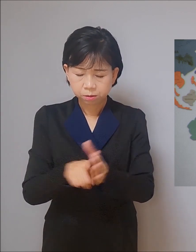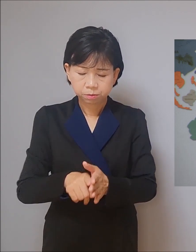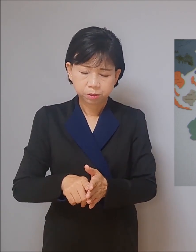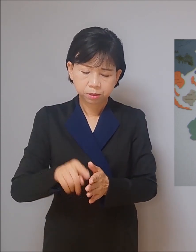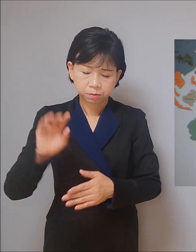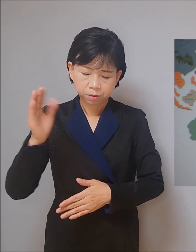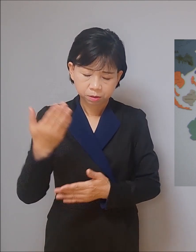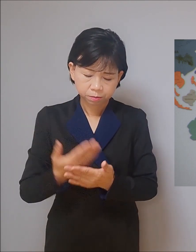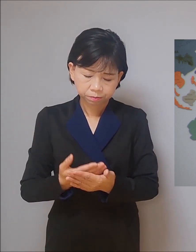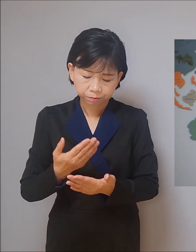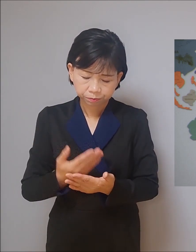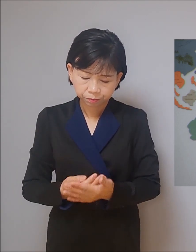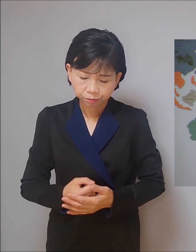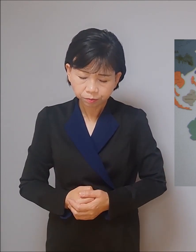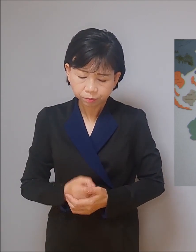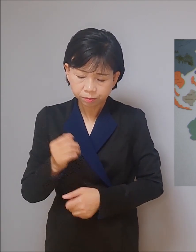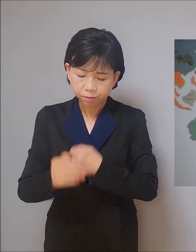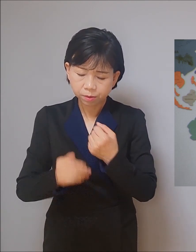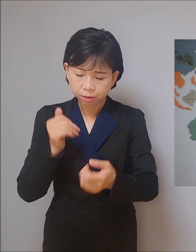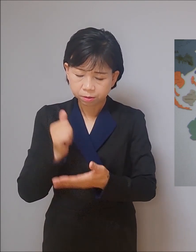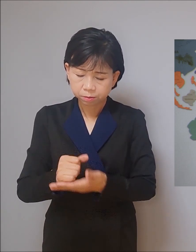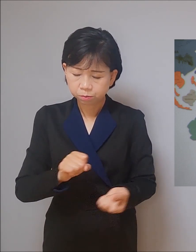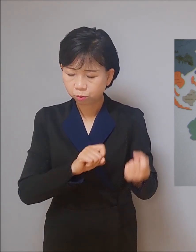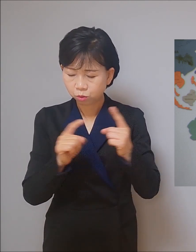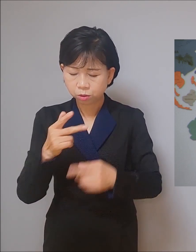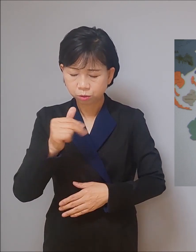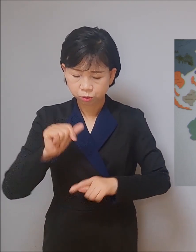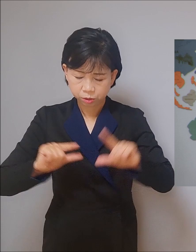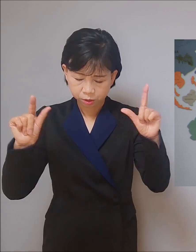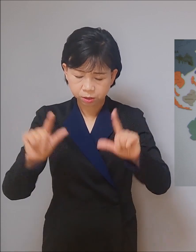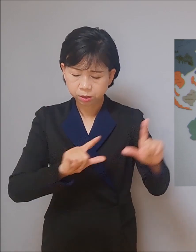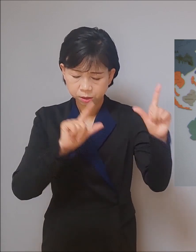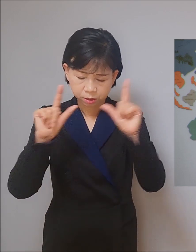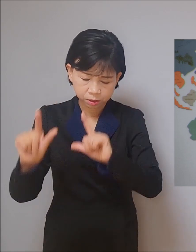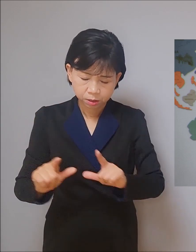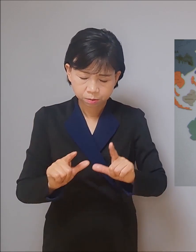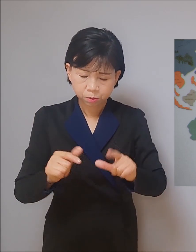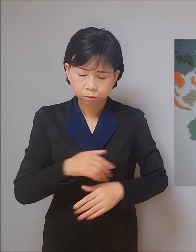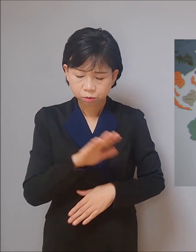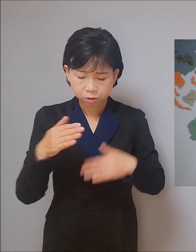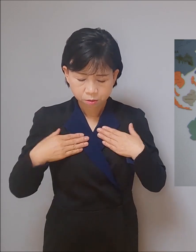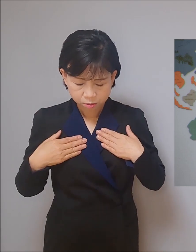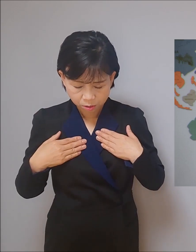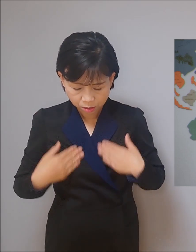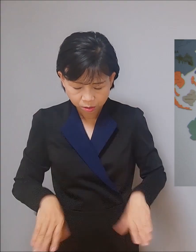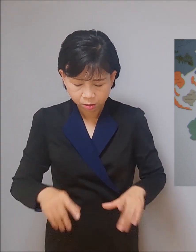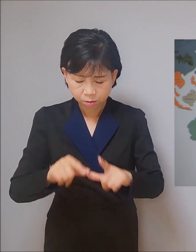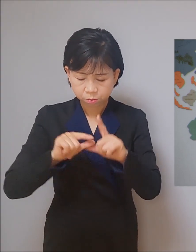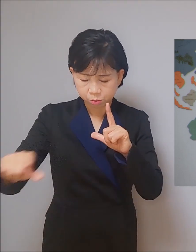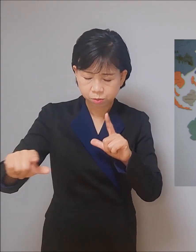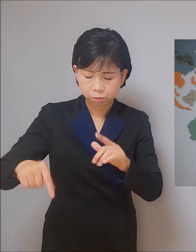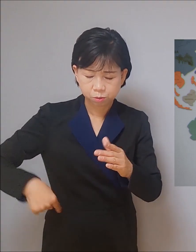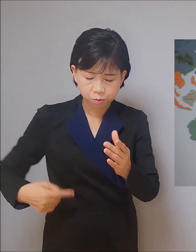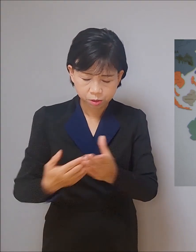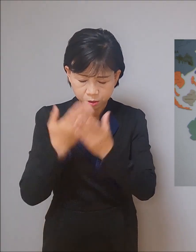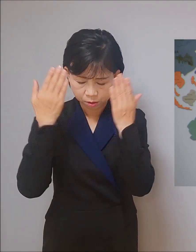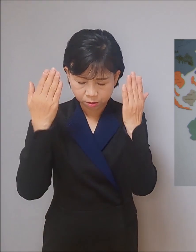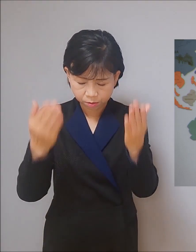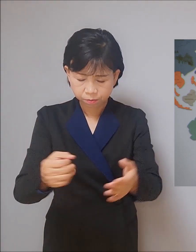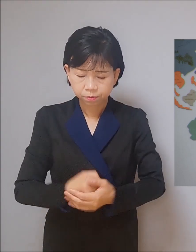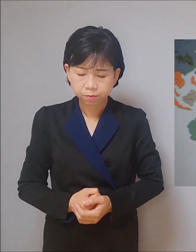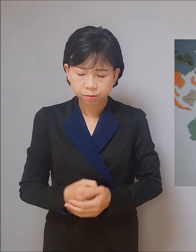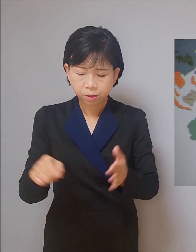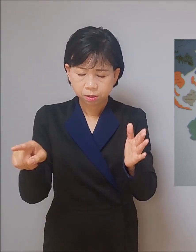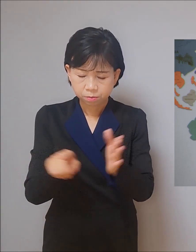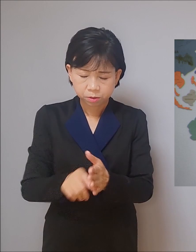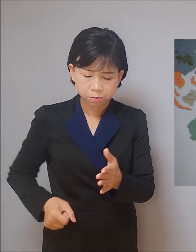하여 주시옵소서. 하나님, 부활주의를 보내면서 우리의 연약한 부분을 다시 한번 회개합니다.